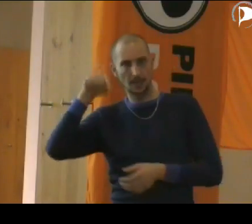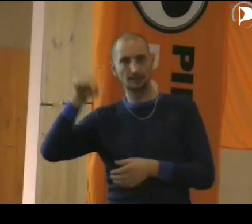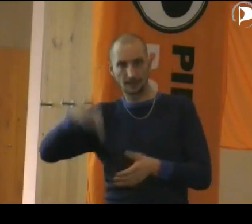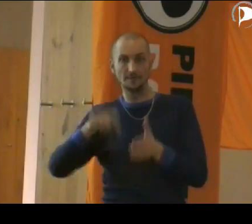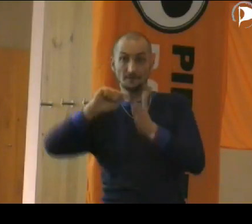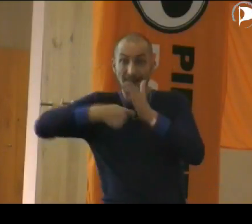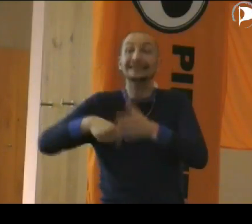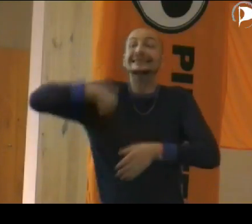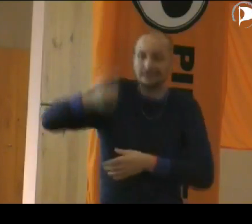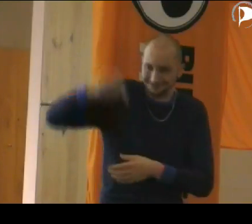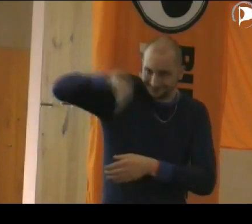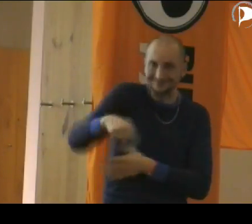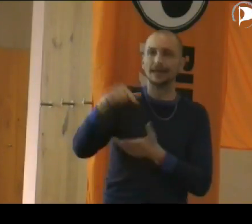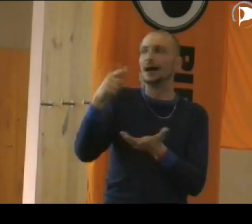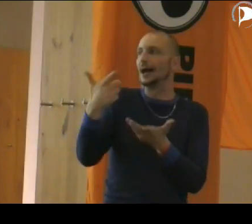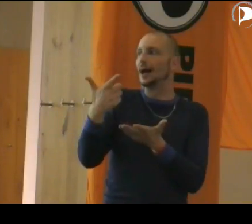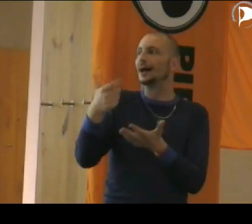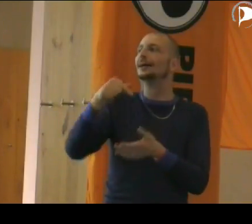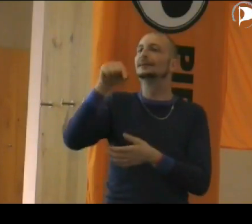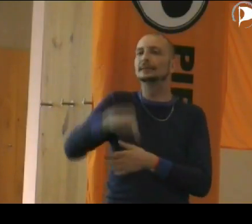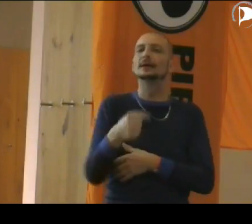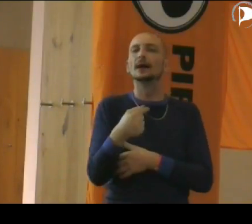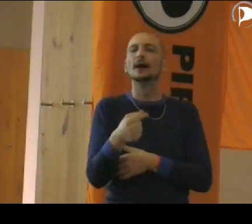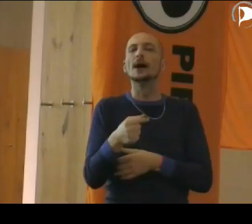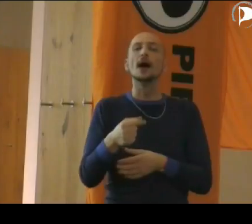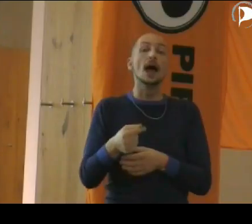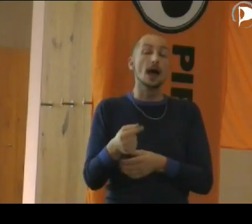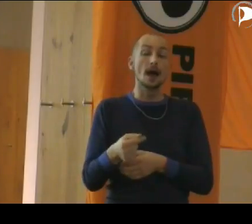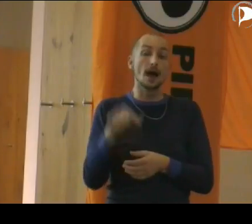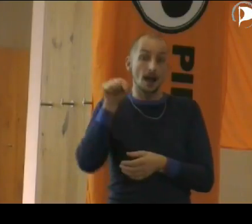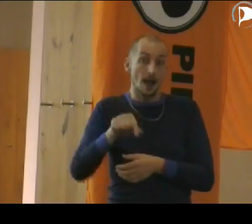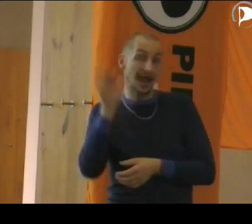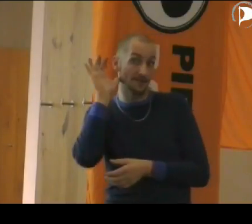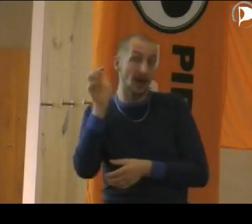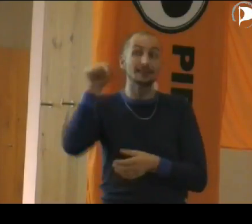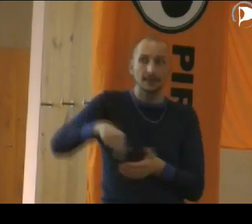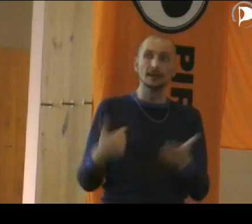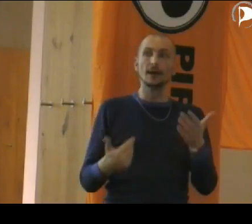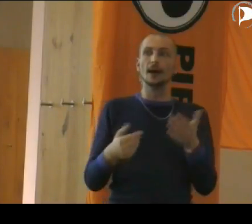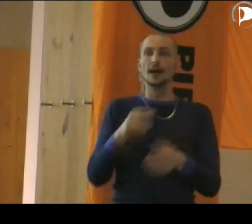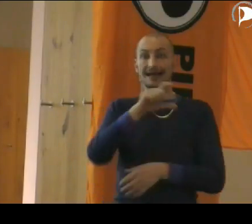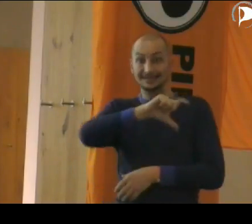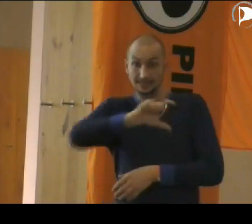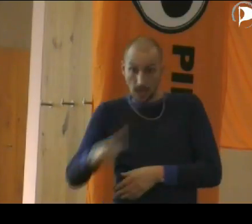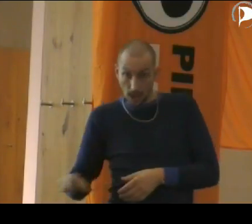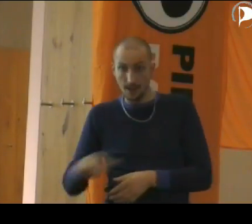glaube fünf wochen heute aussehen haben dass sie ihren start warten müssen und was soll ich sagen